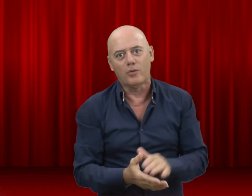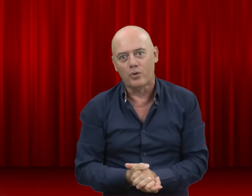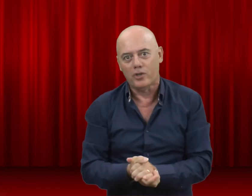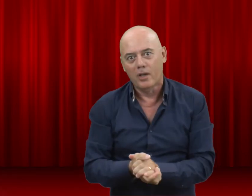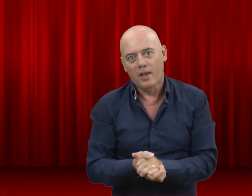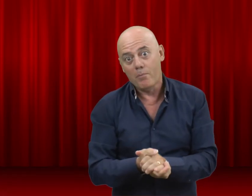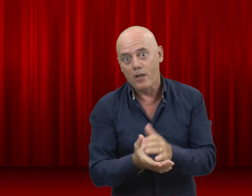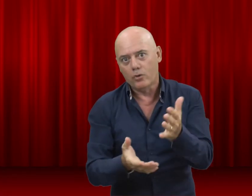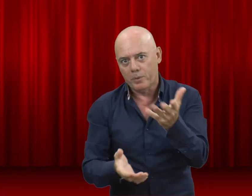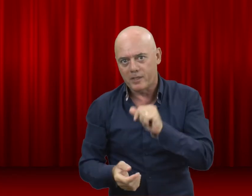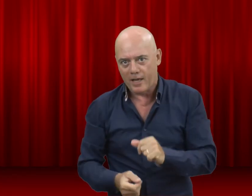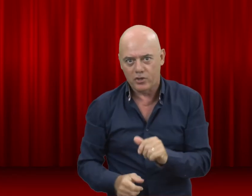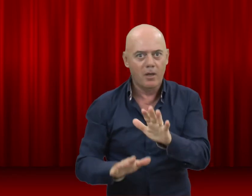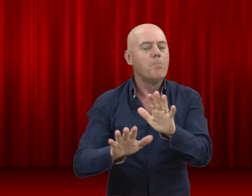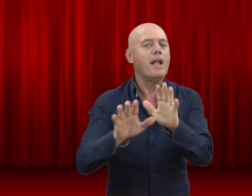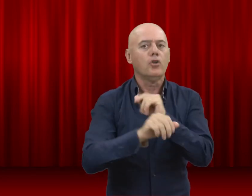sentire le voci.